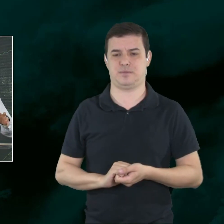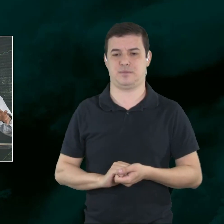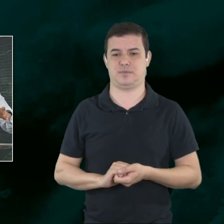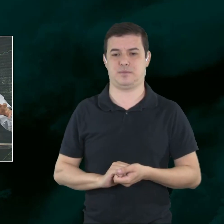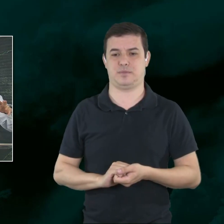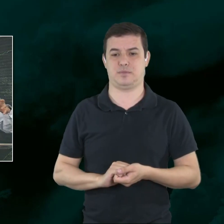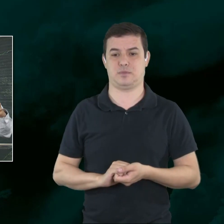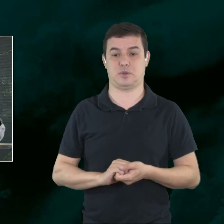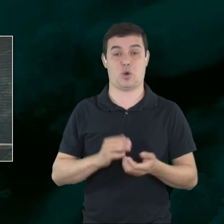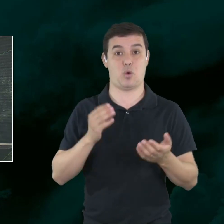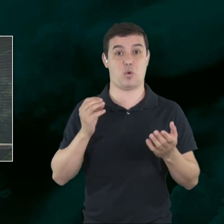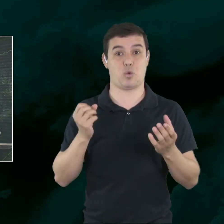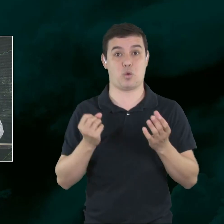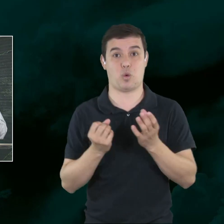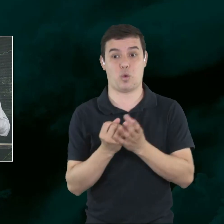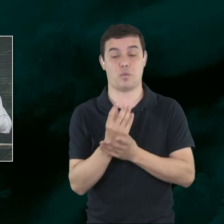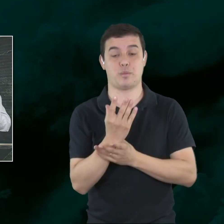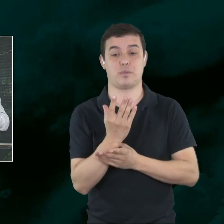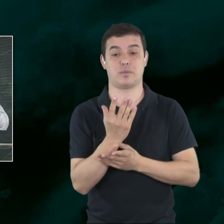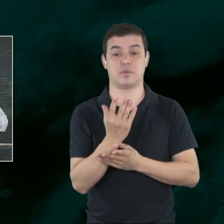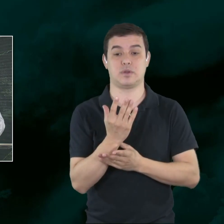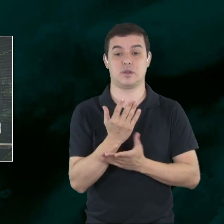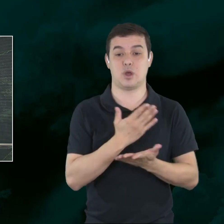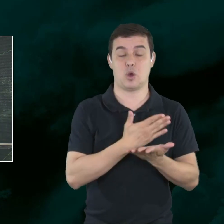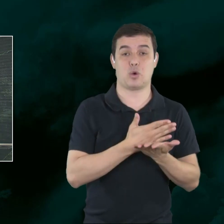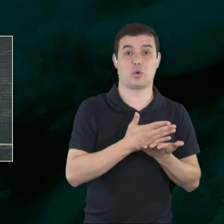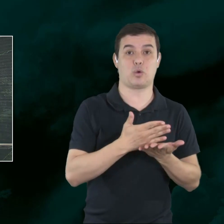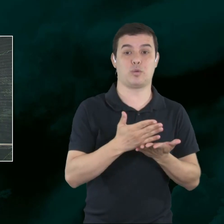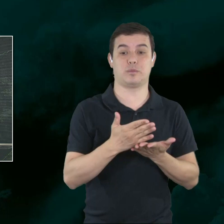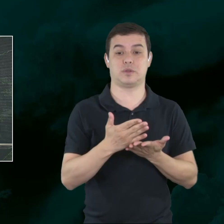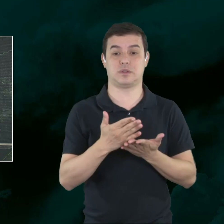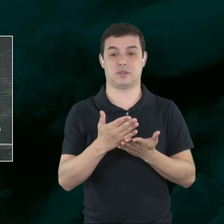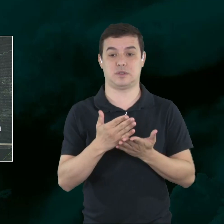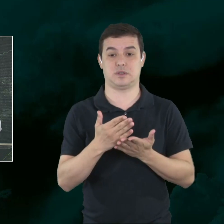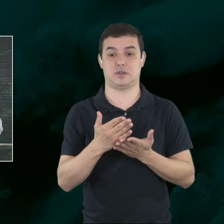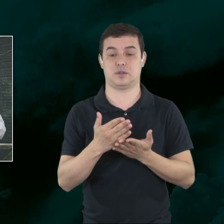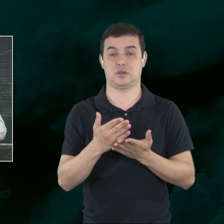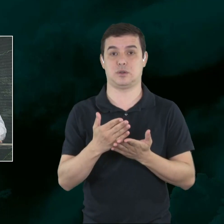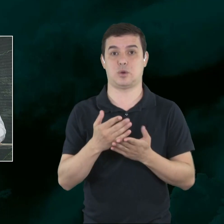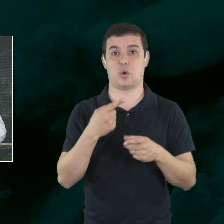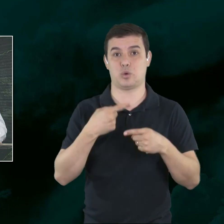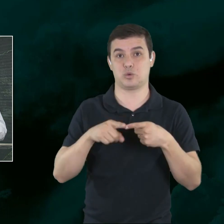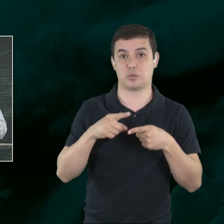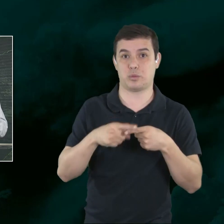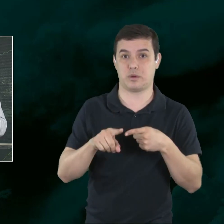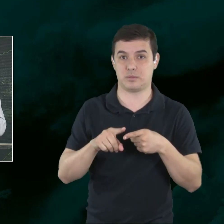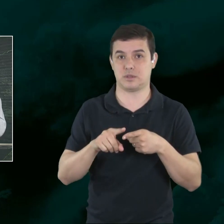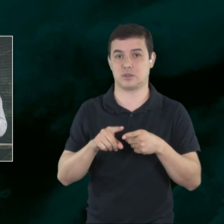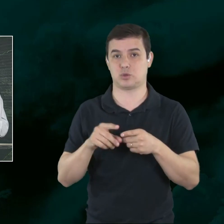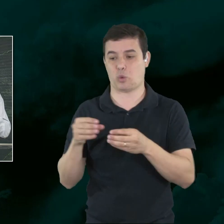Então começam a surgir os problemas das minorias.